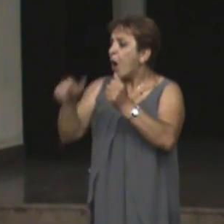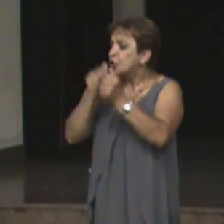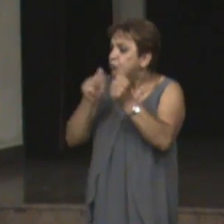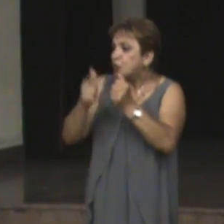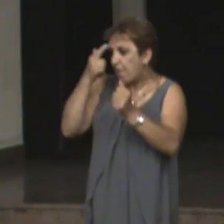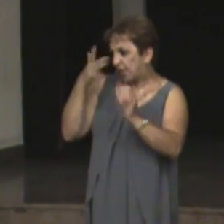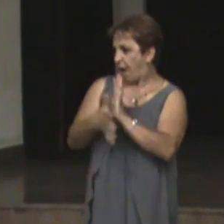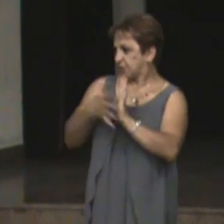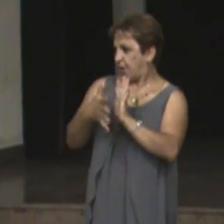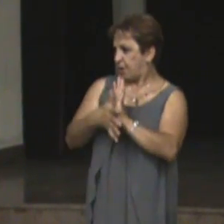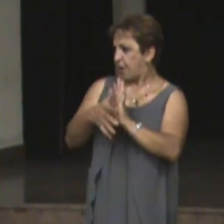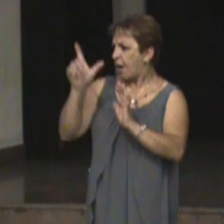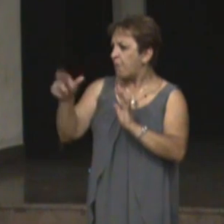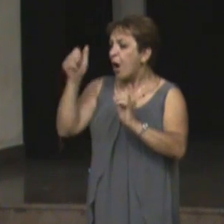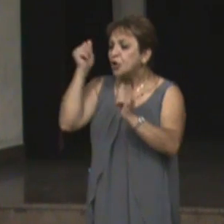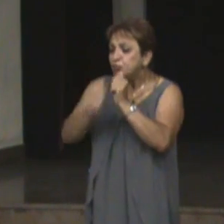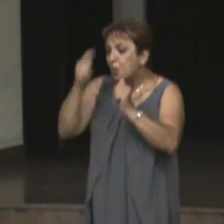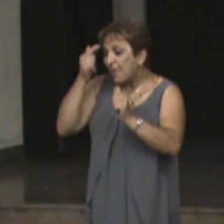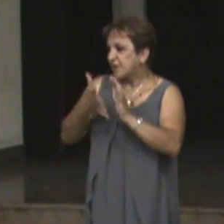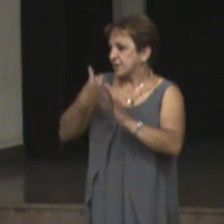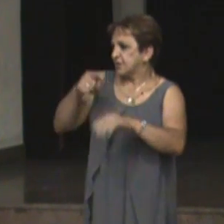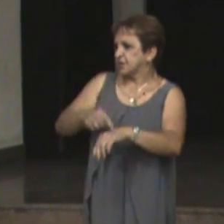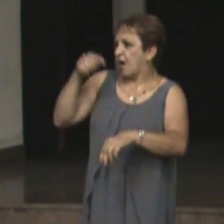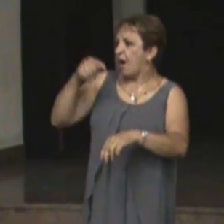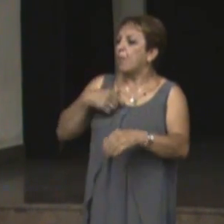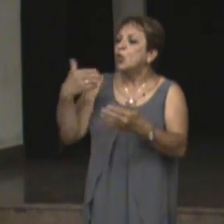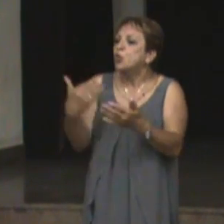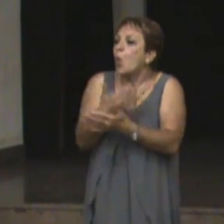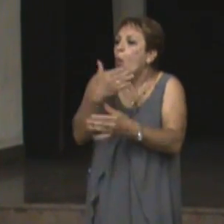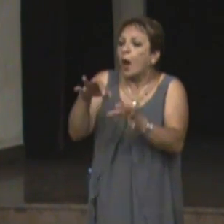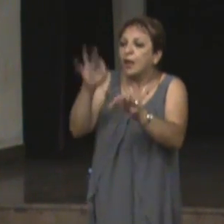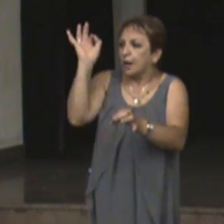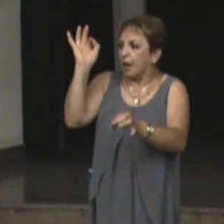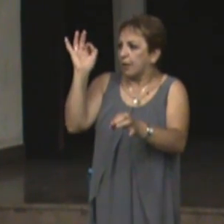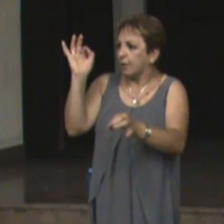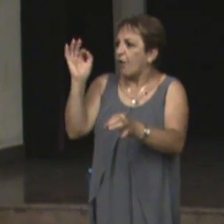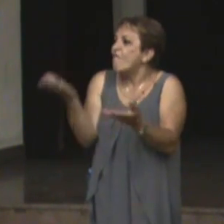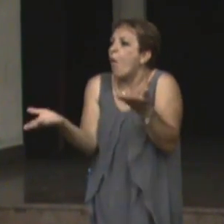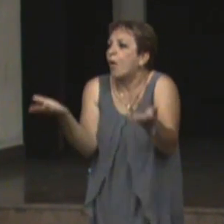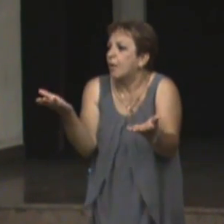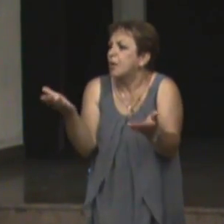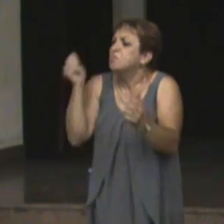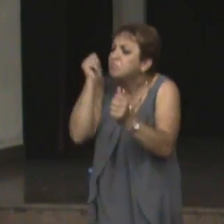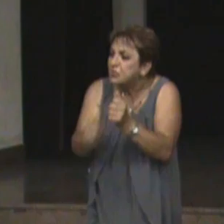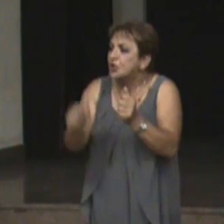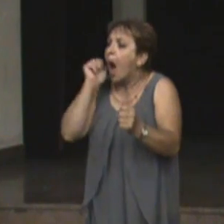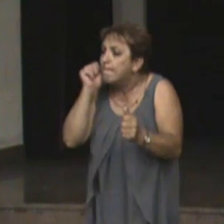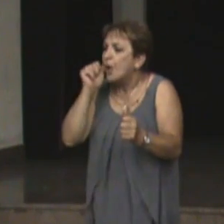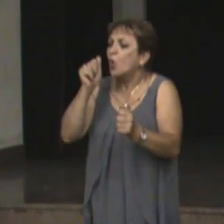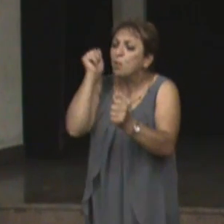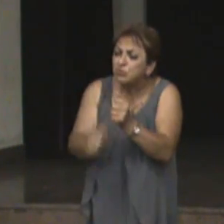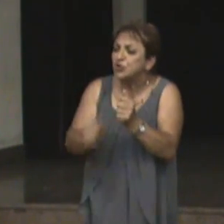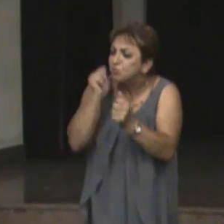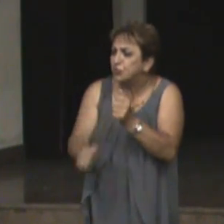մենք անընդհատ կանգնած ենք նոր ընտրության առաջ և պիտի կարողանանք հետևելու Աստծո